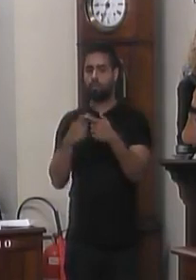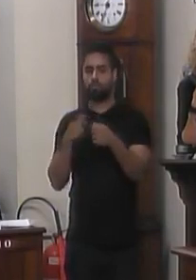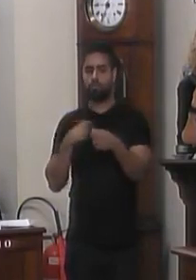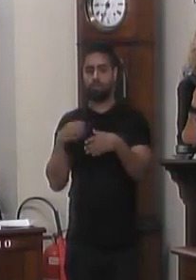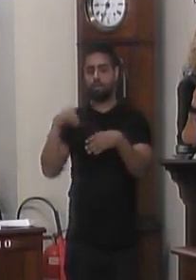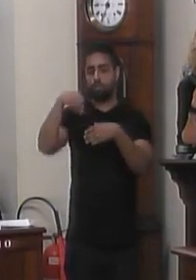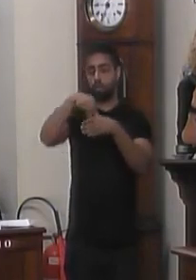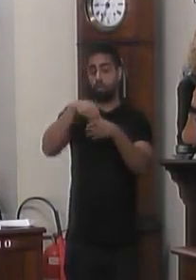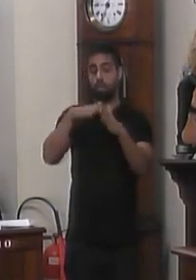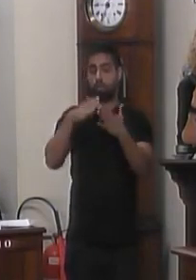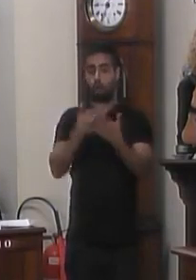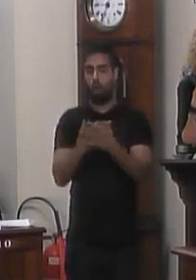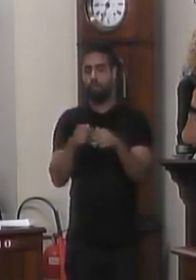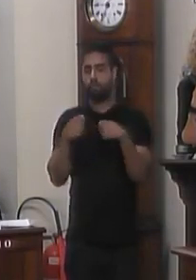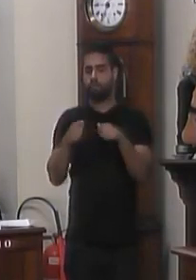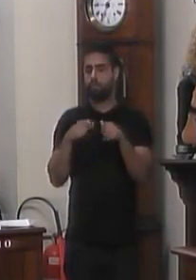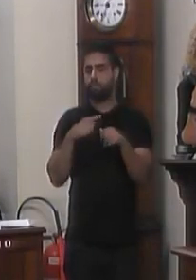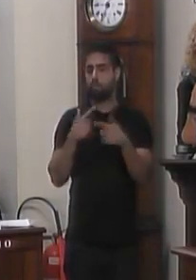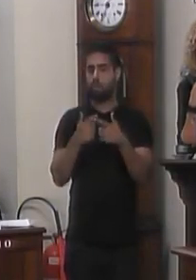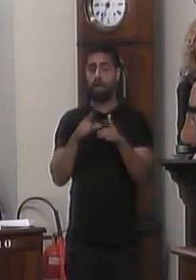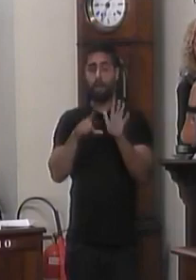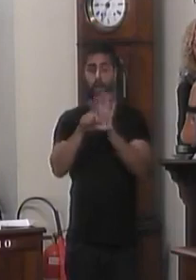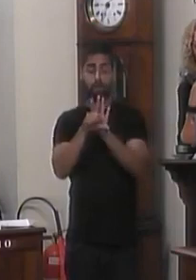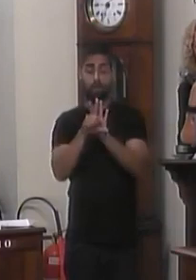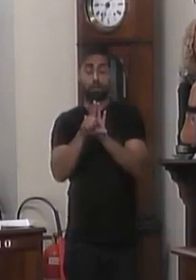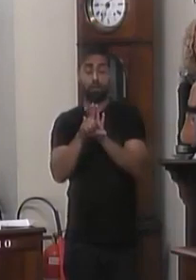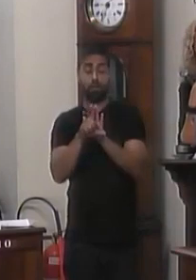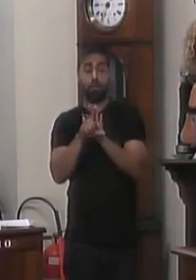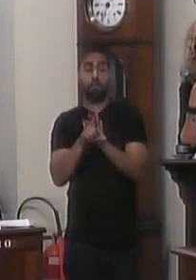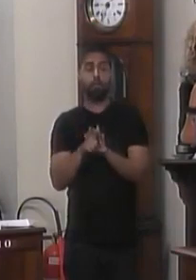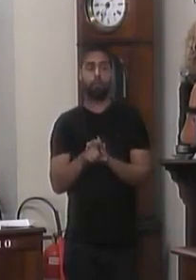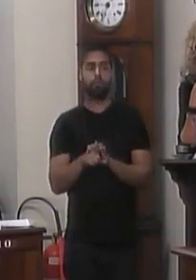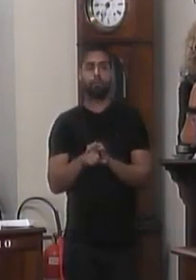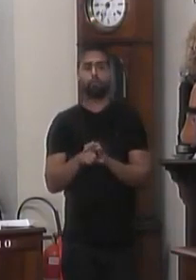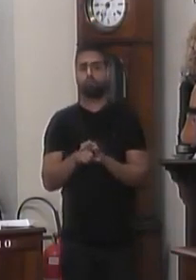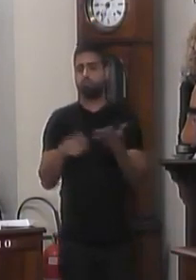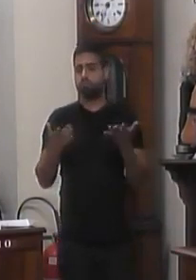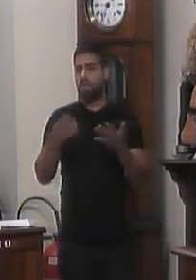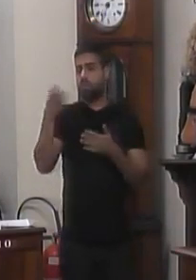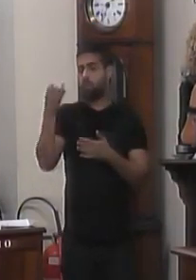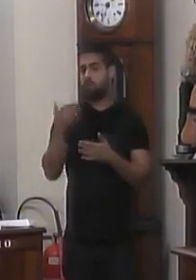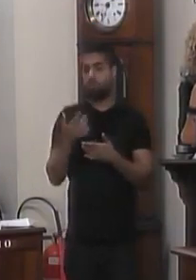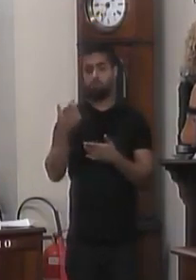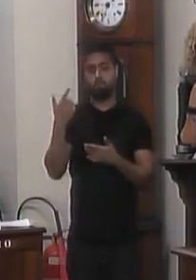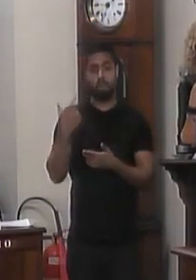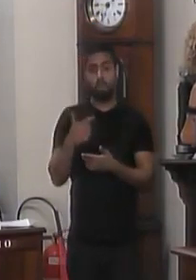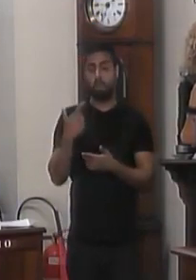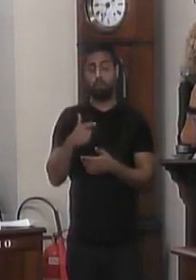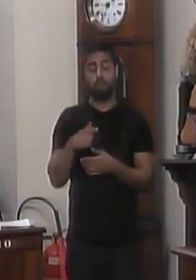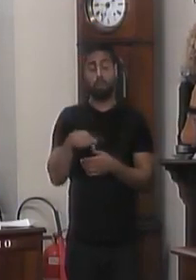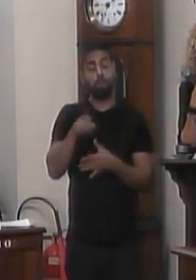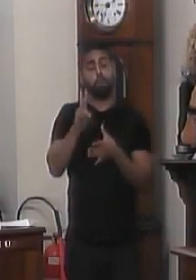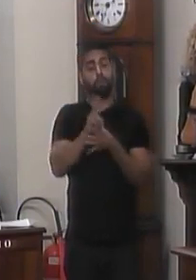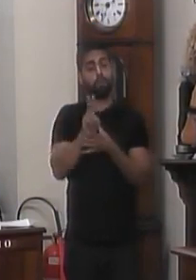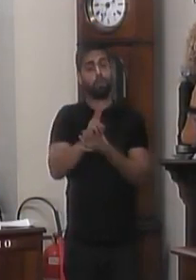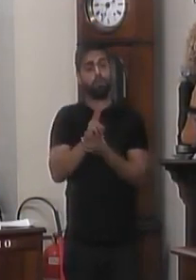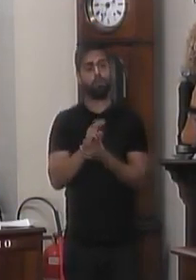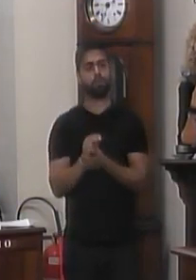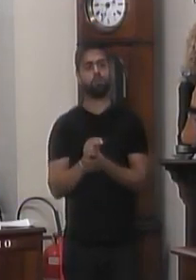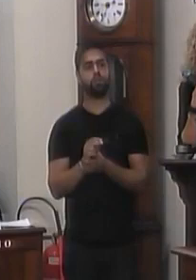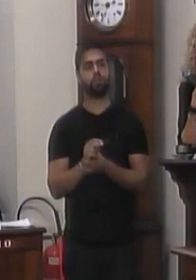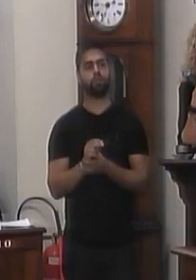ter isso é lei, né? E ela estava me explicando que não tem, isso ainda não tem na rede,